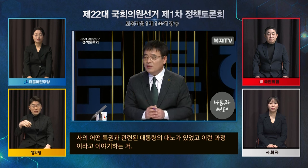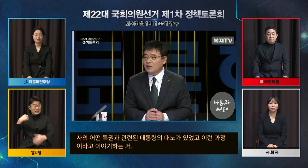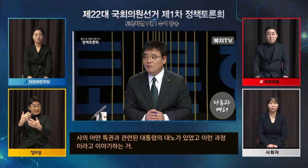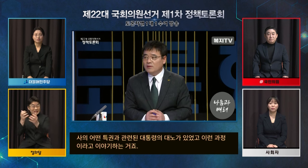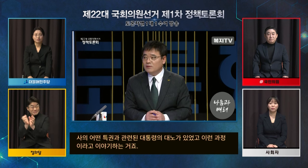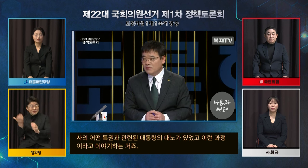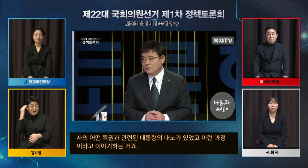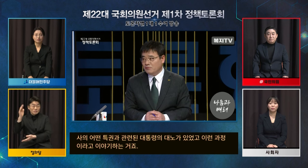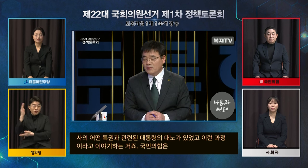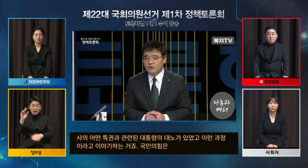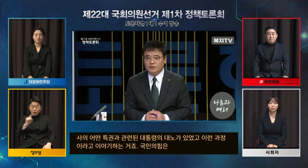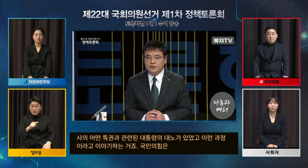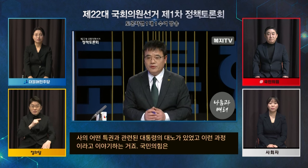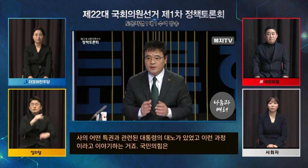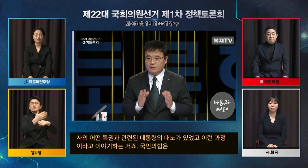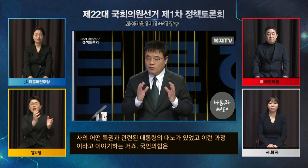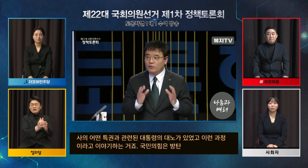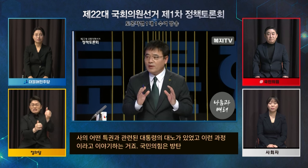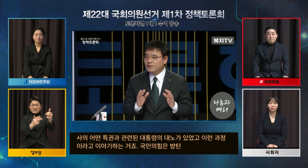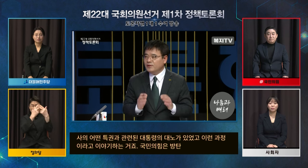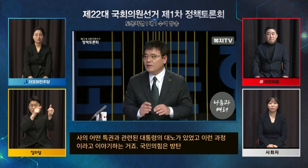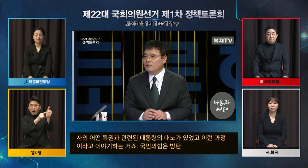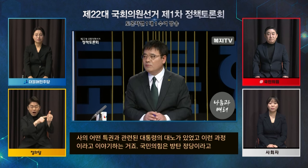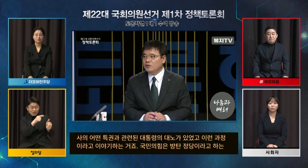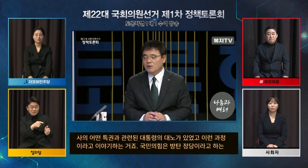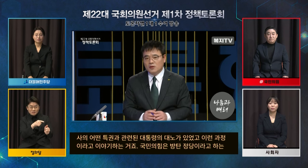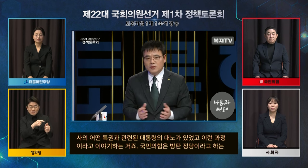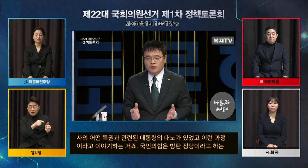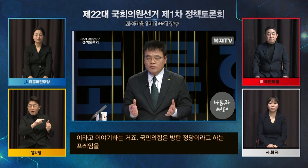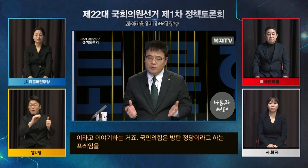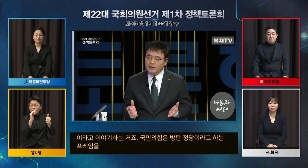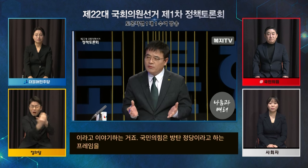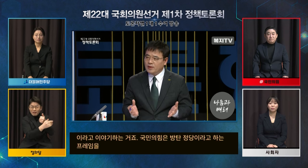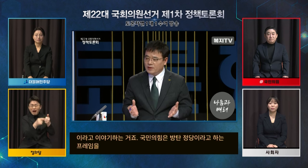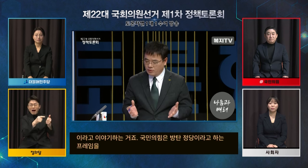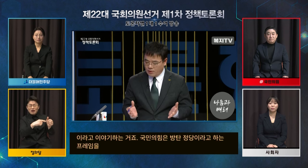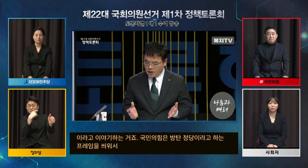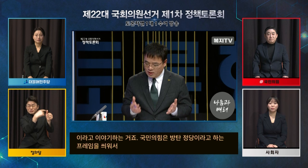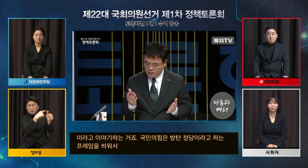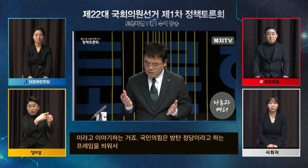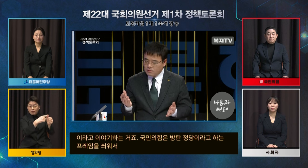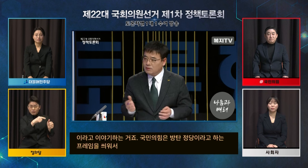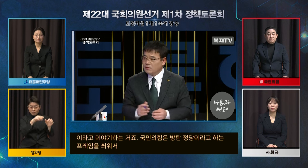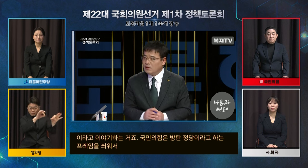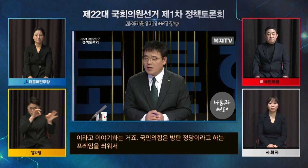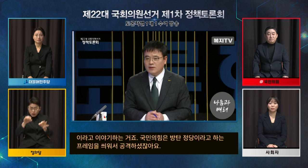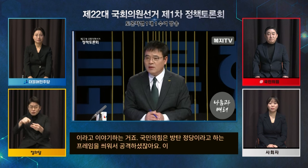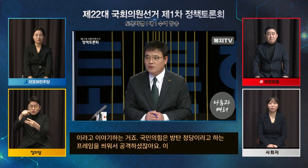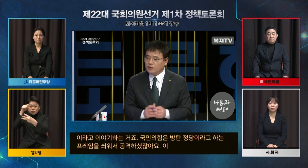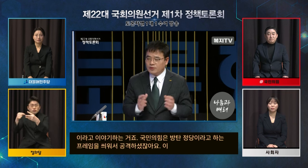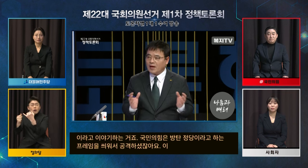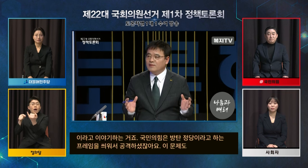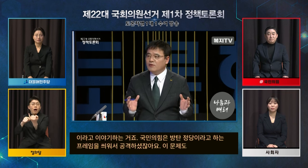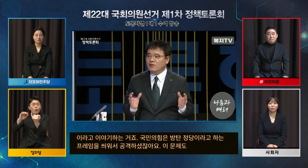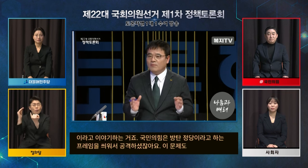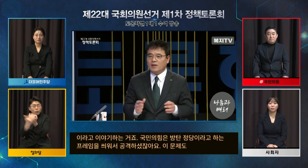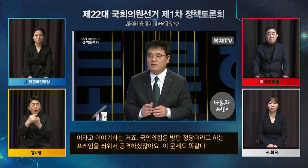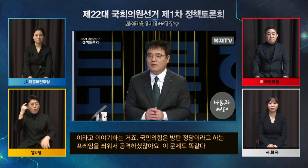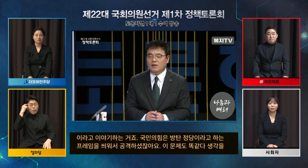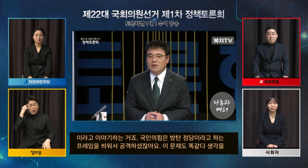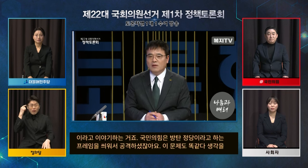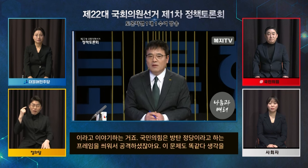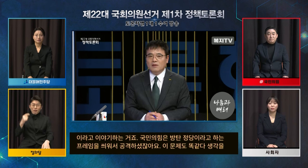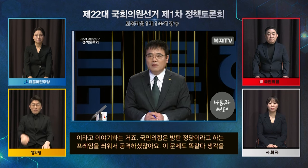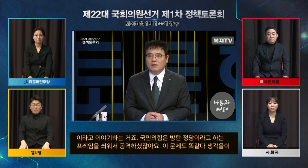반탕정당이라고 하는 그런 프레임을 씌워서 공격을 하셨잖아요. 그러면 이 문제는 똑같다고 생각이 들어요. 아까 그렇게 아니다. 이건 전혀 다른 사건이라고